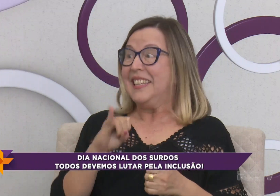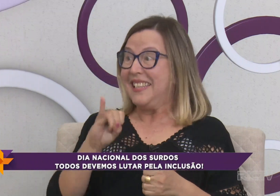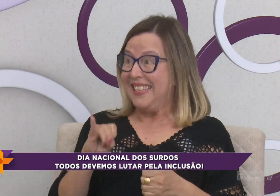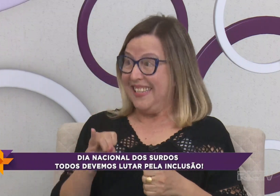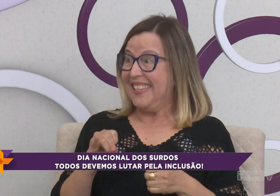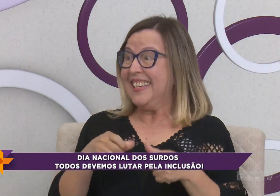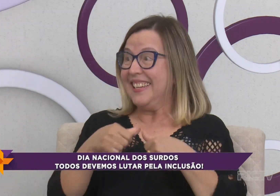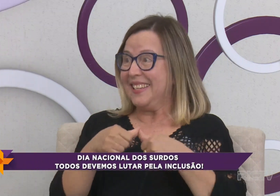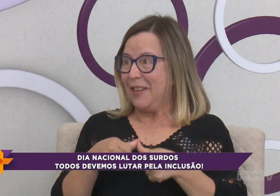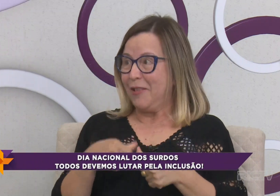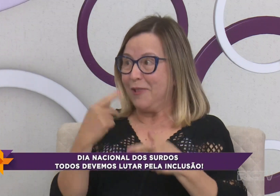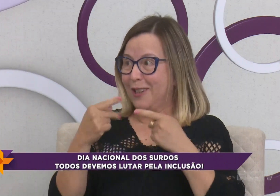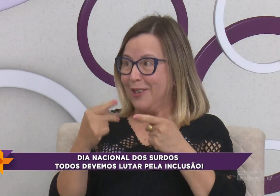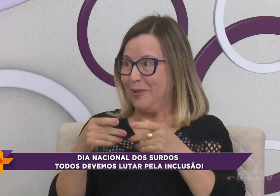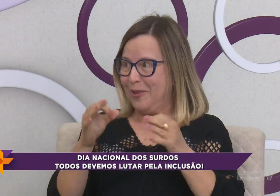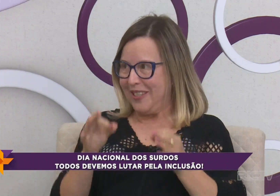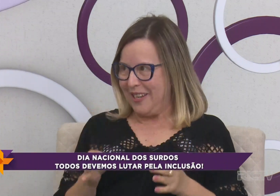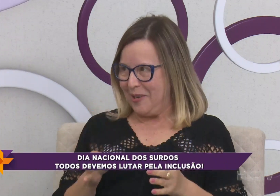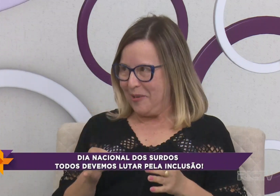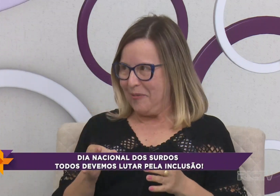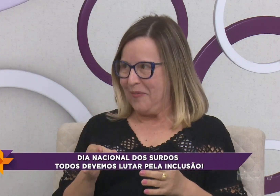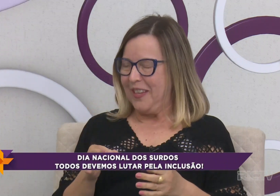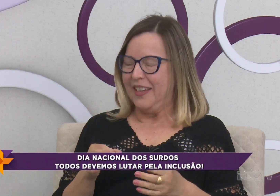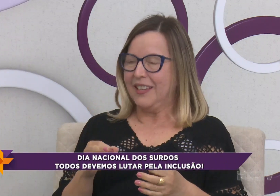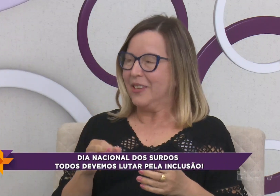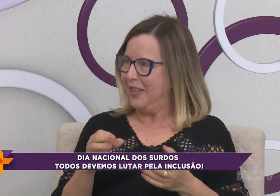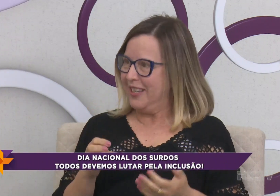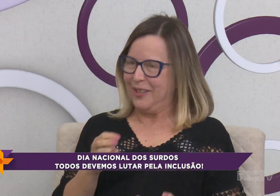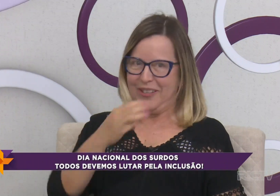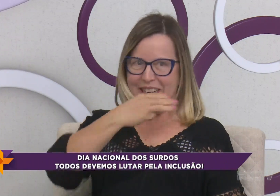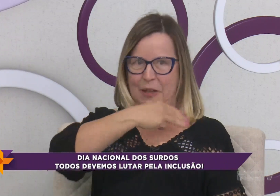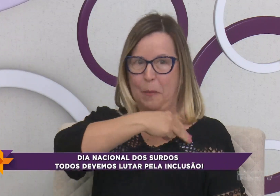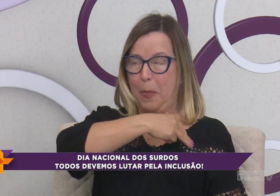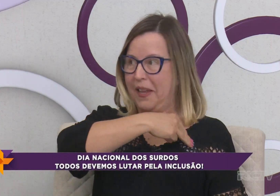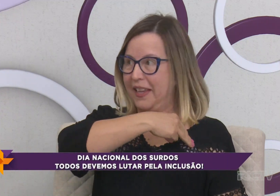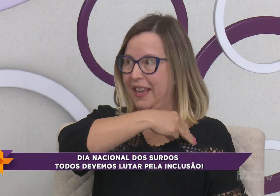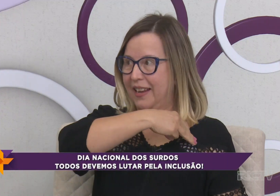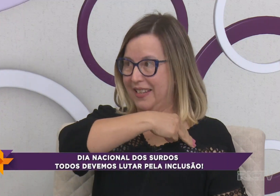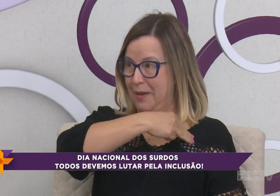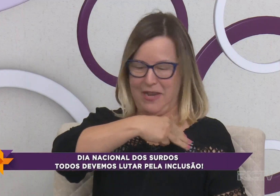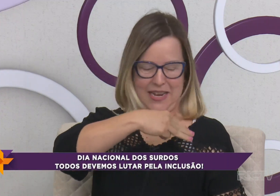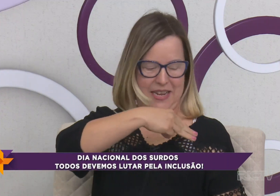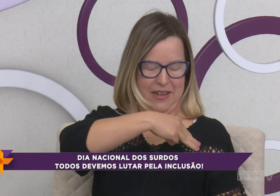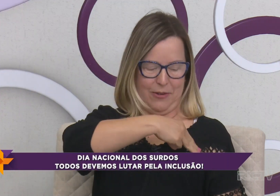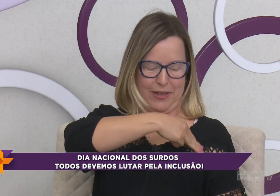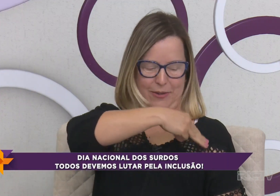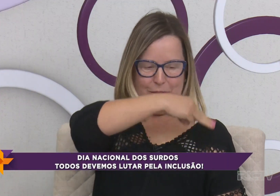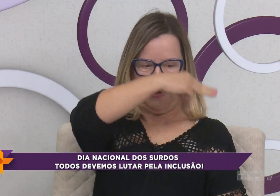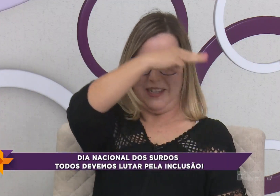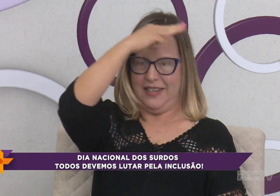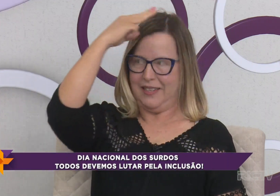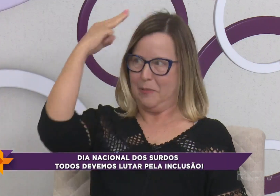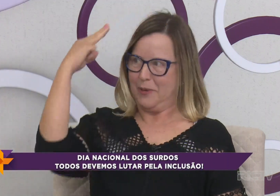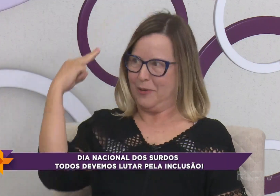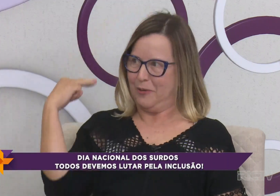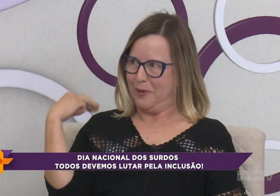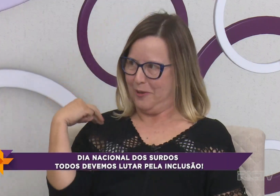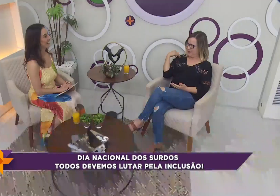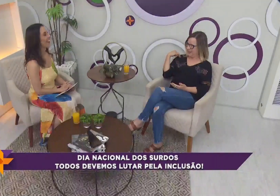Se ele estava falando certo. Então, ele leu, né? E ela, que é Maria, é o sinal de Maria, assim, por causa do manto. E